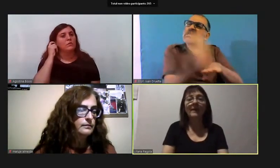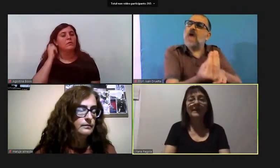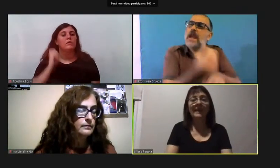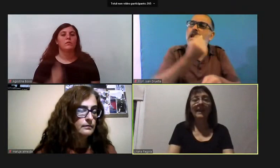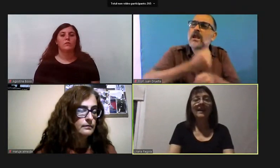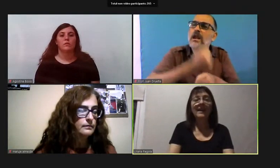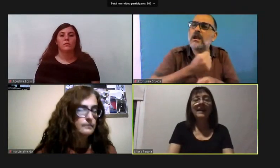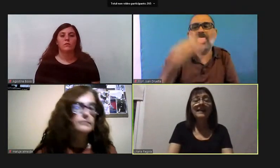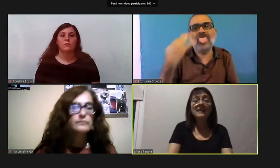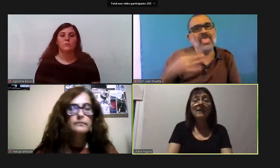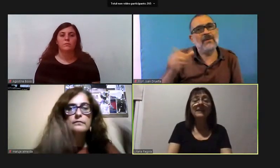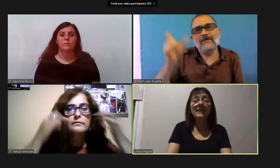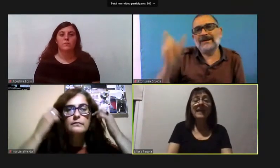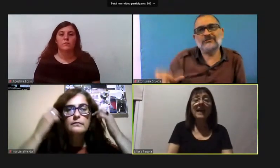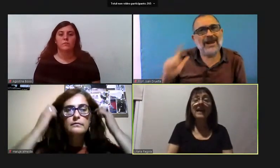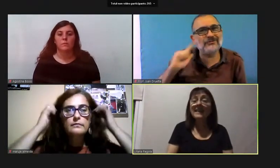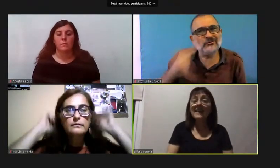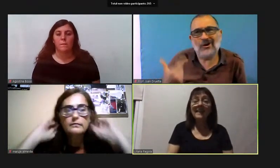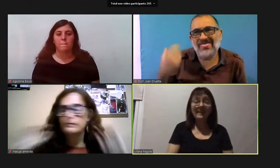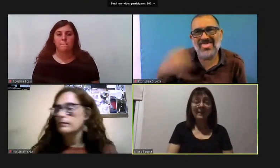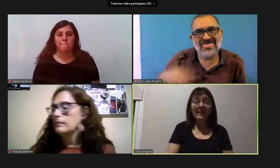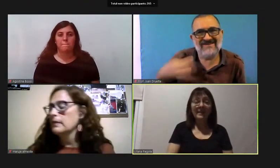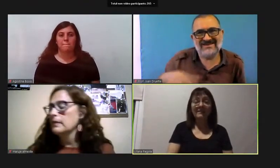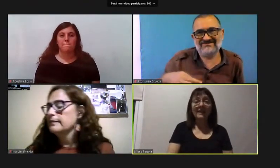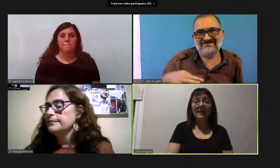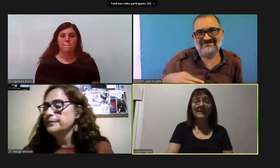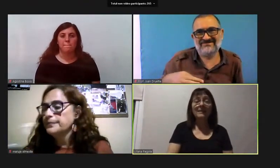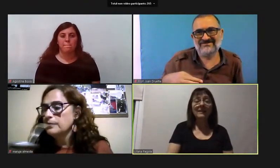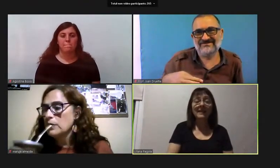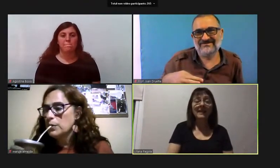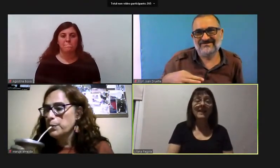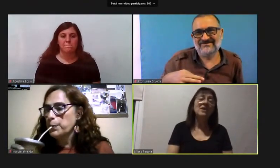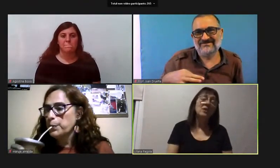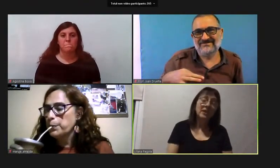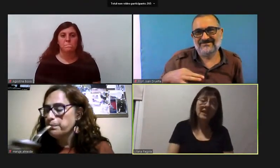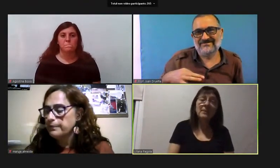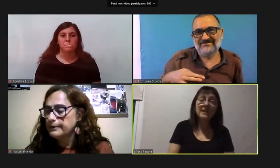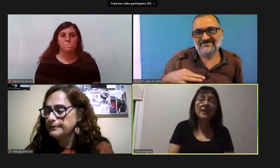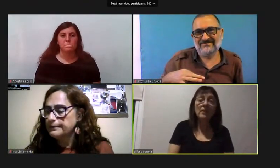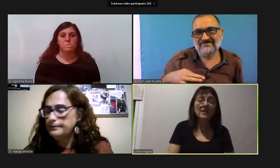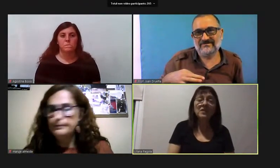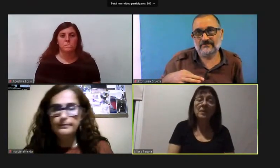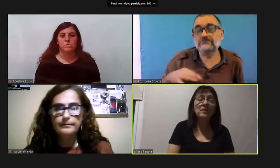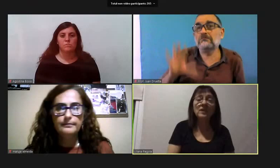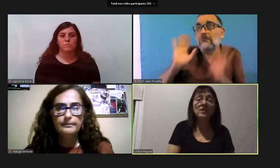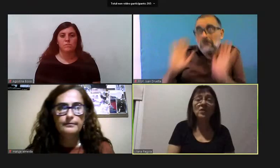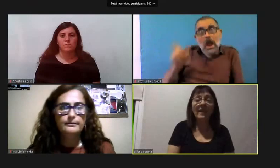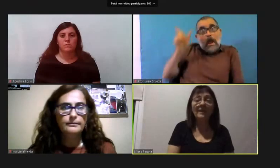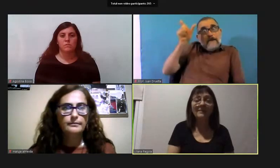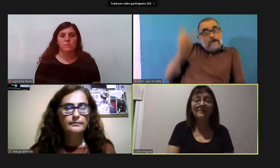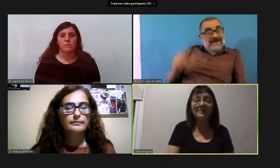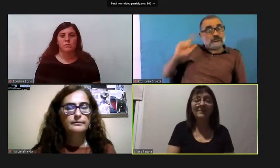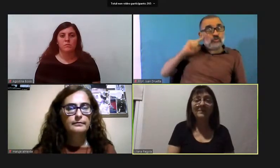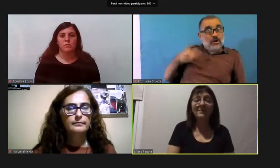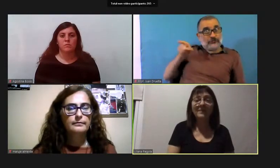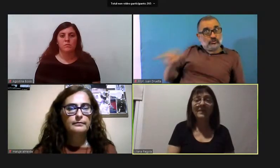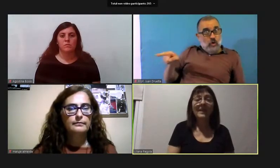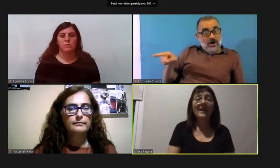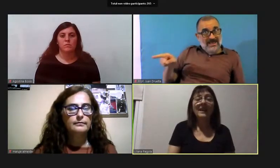como una materia. Esa materia, ¿quién debería trabajar en esa materia? ¿Quién debería ser docente? Una persona sorda.